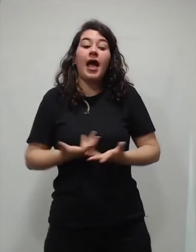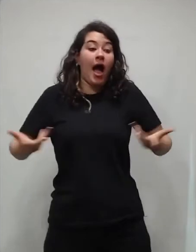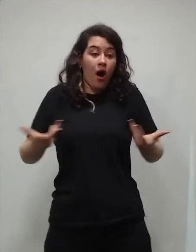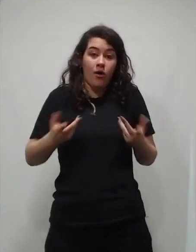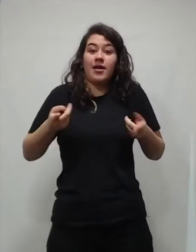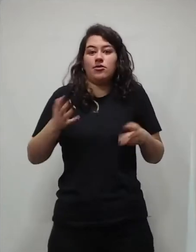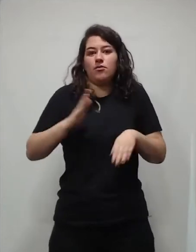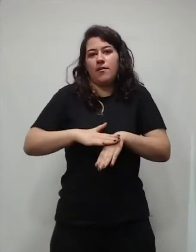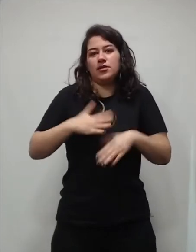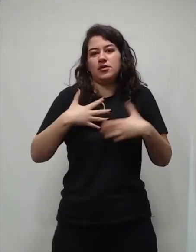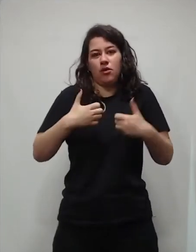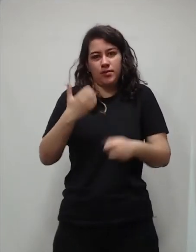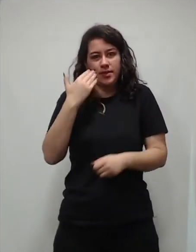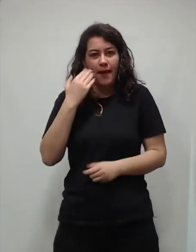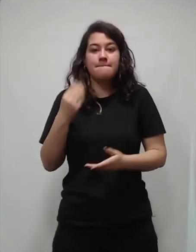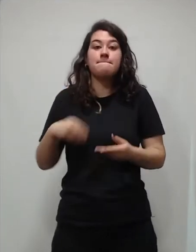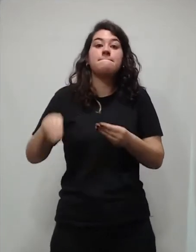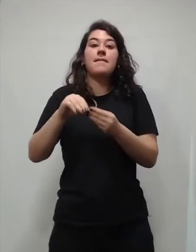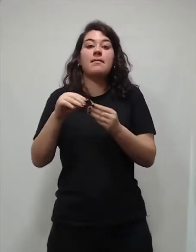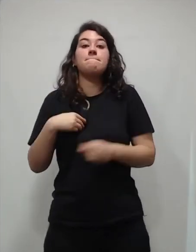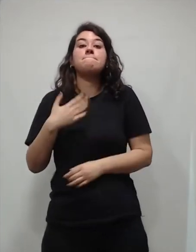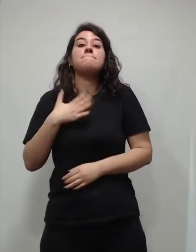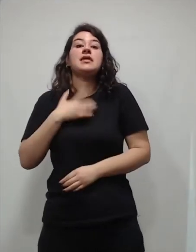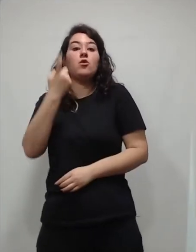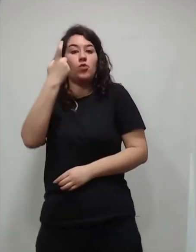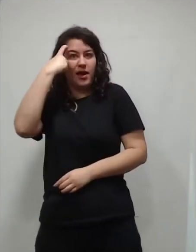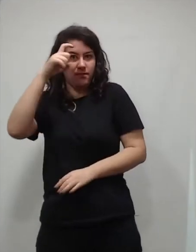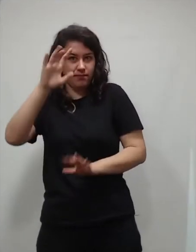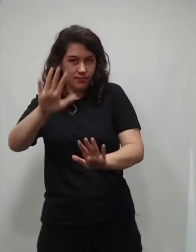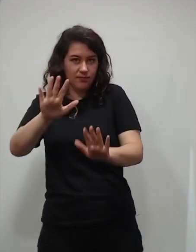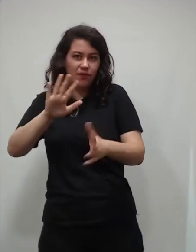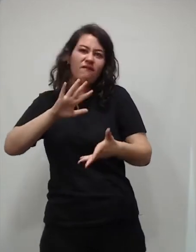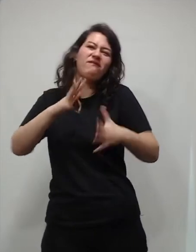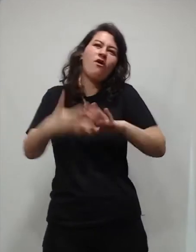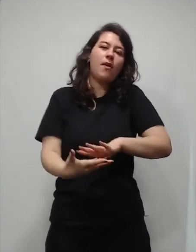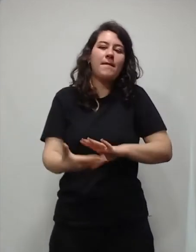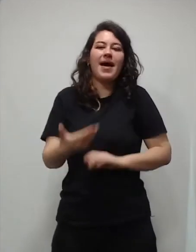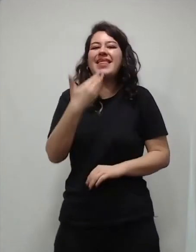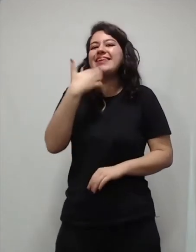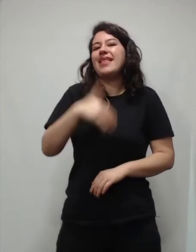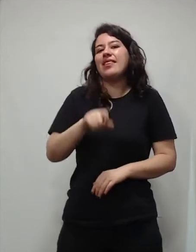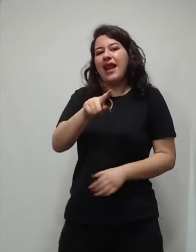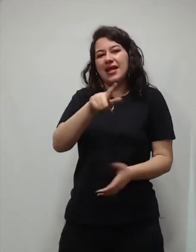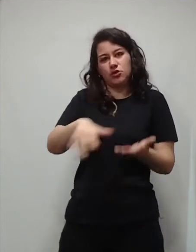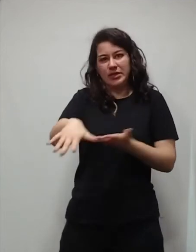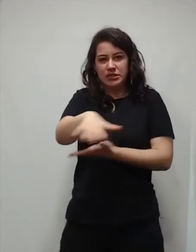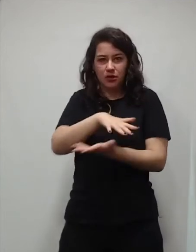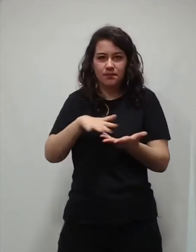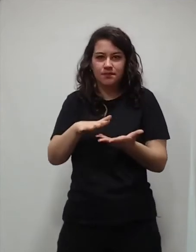También yo les voy a hablar desde un punto de vista, desde una forma de ver la realidad,